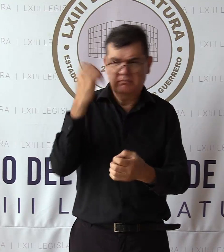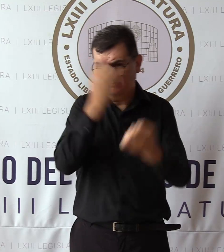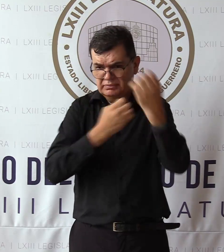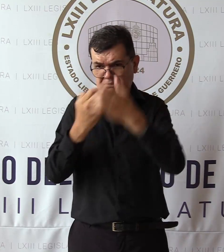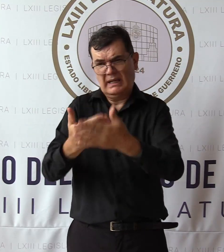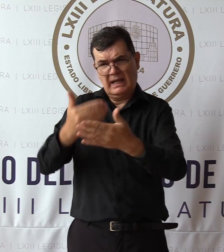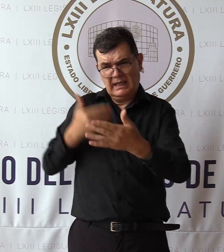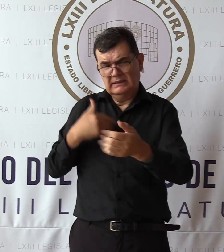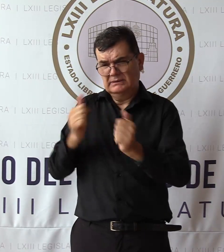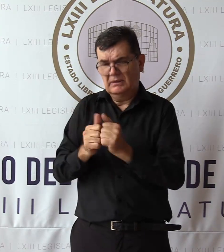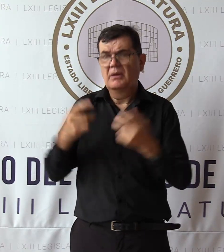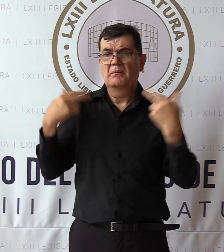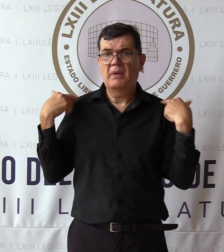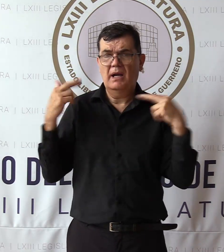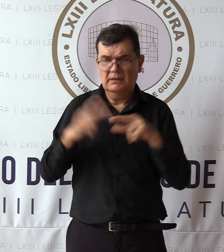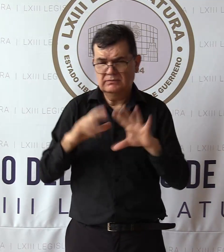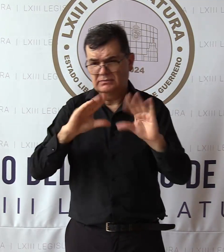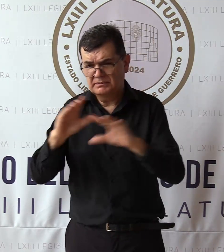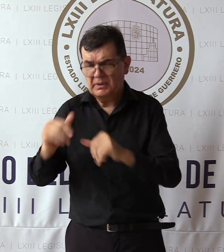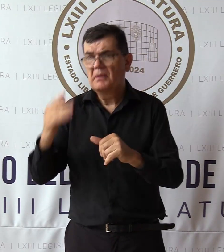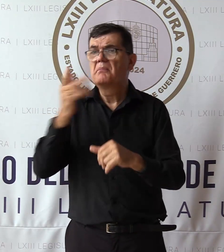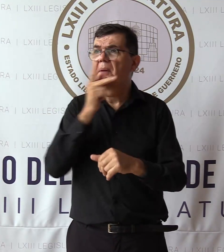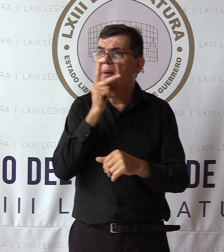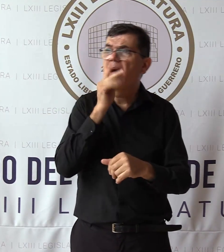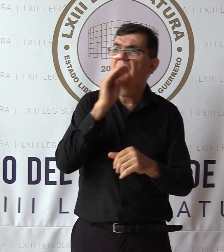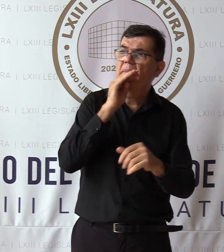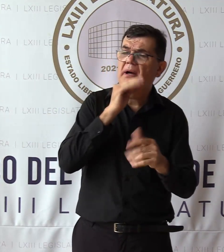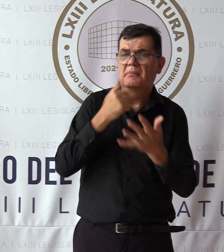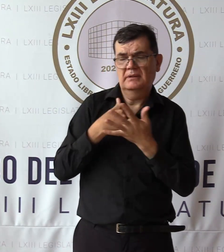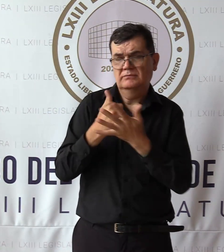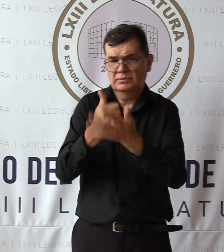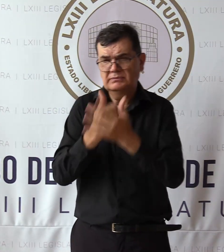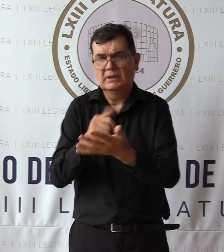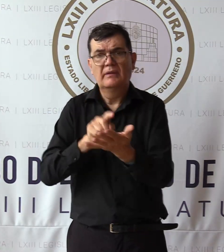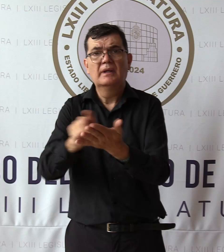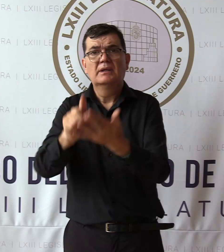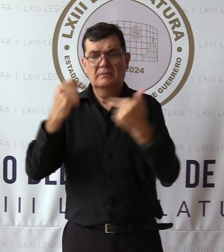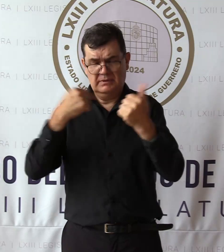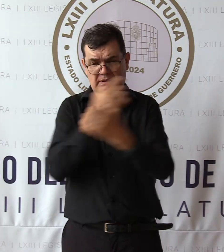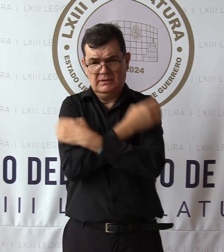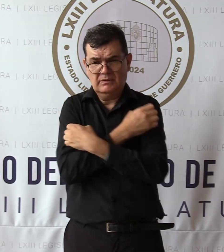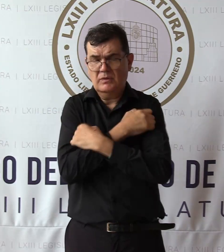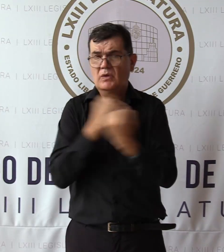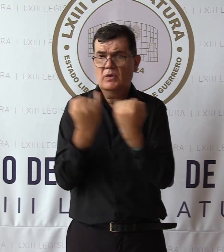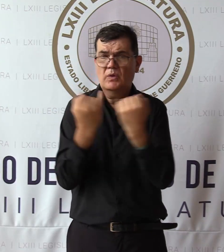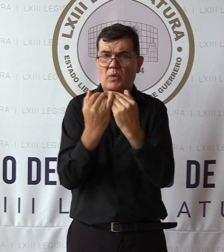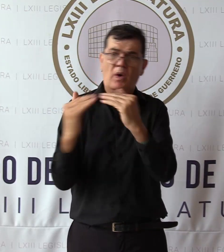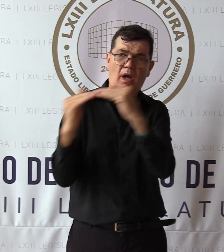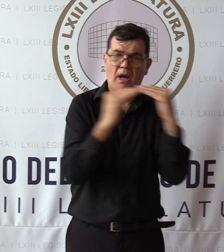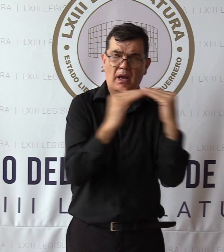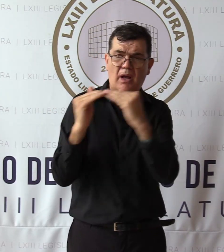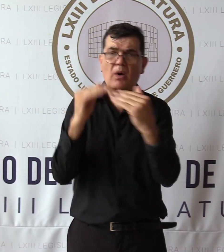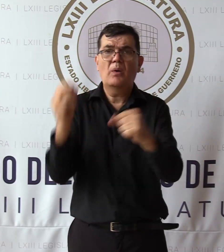los educandos, padres o tutores para garantizar el derecho a la educación e igualdad de oportunidades de las personas